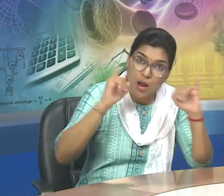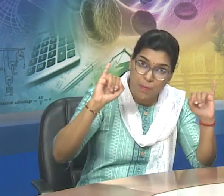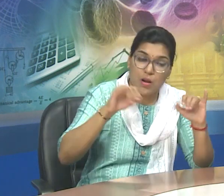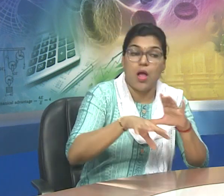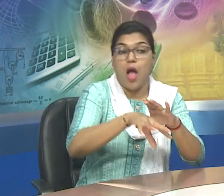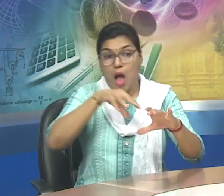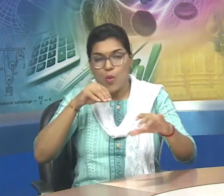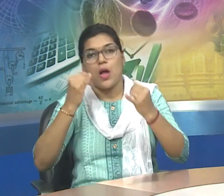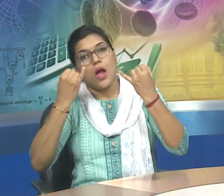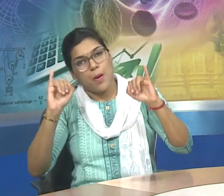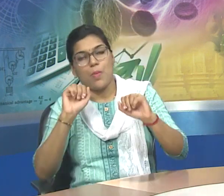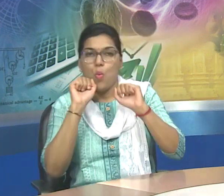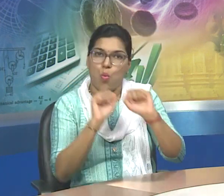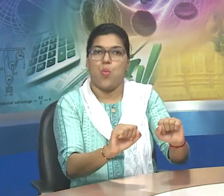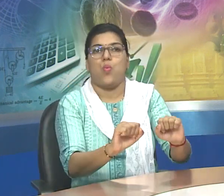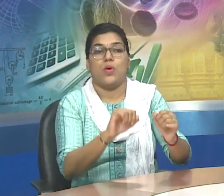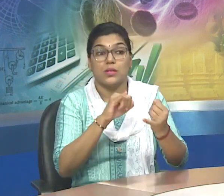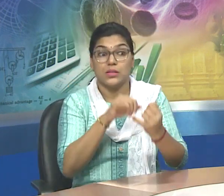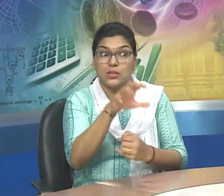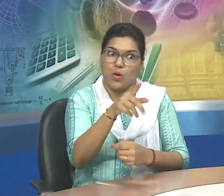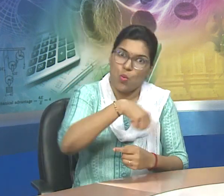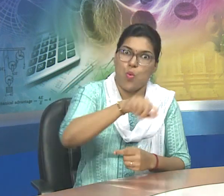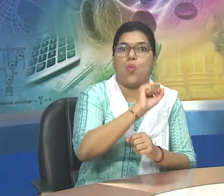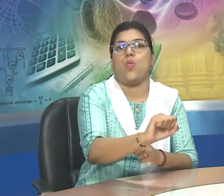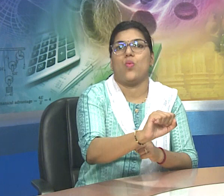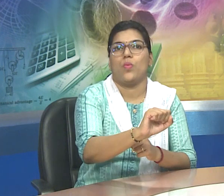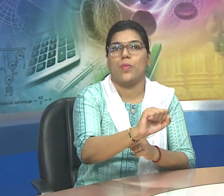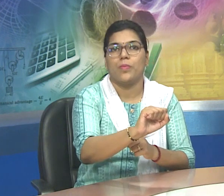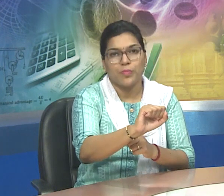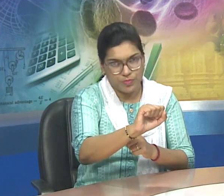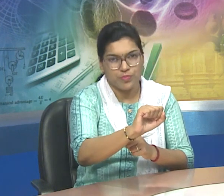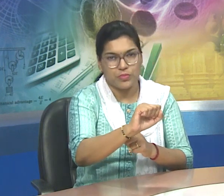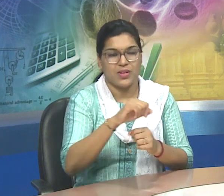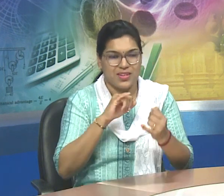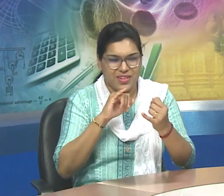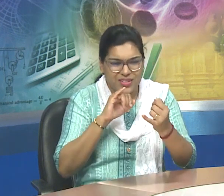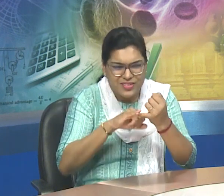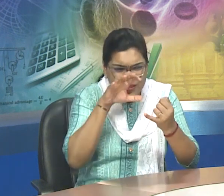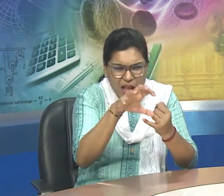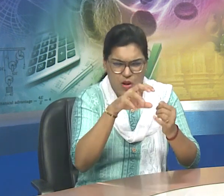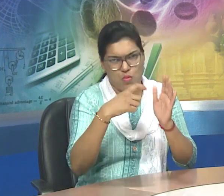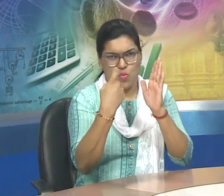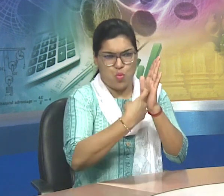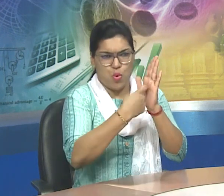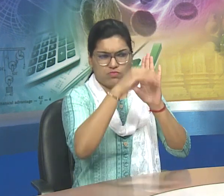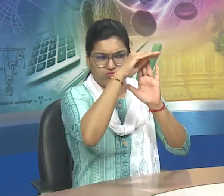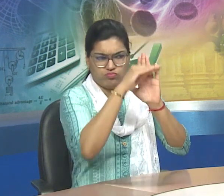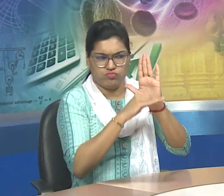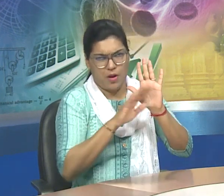क्योंकि उसमें अपने उसके कानून बने हुए हैं। हर स्टेट, हर राज्य का अपना एक कानून है